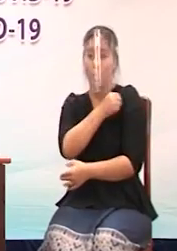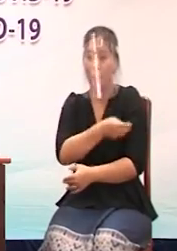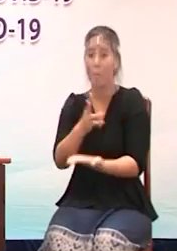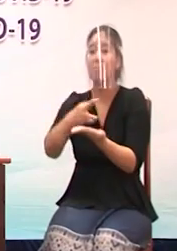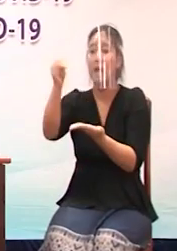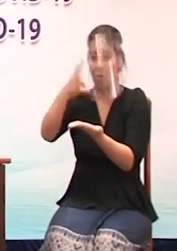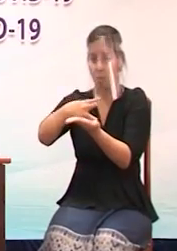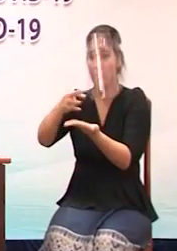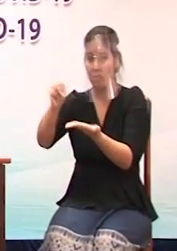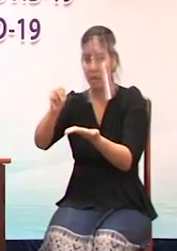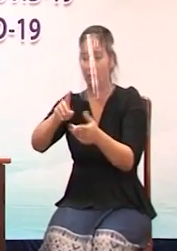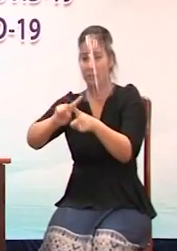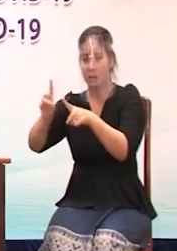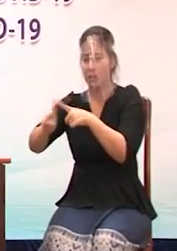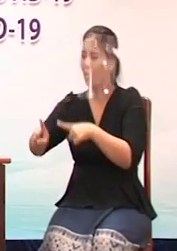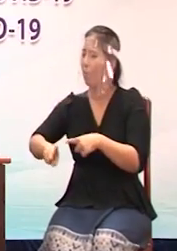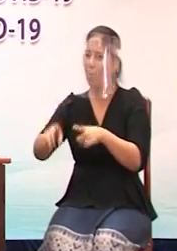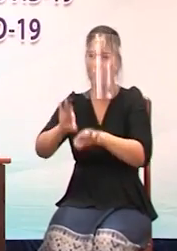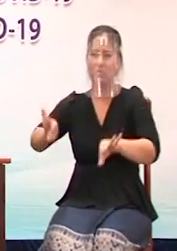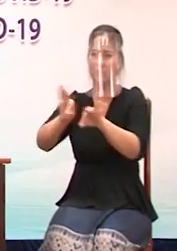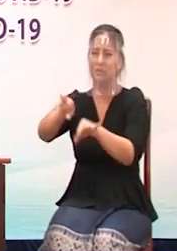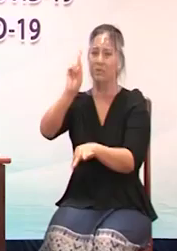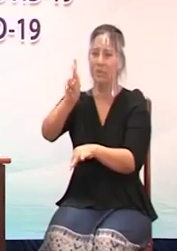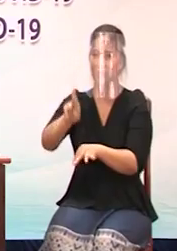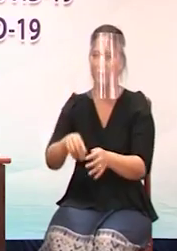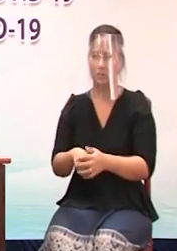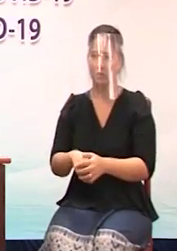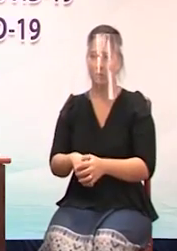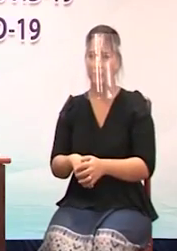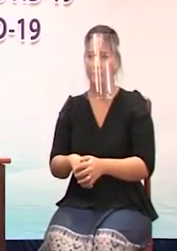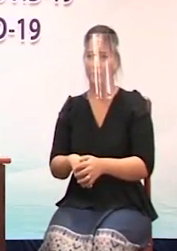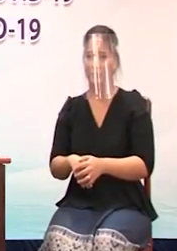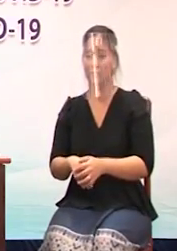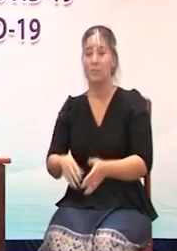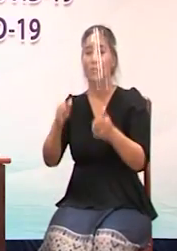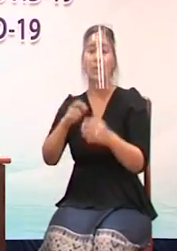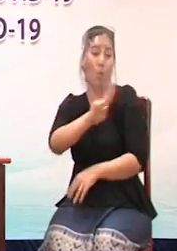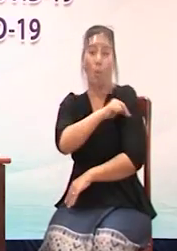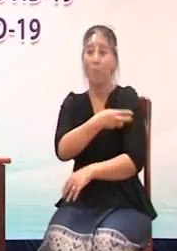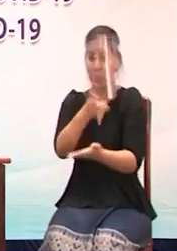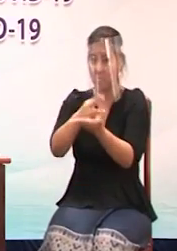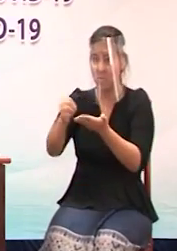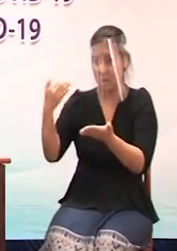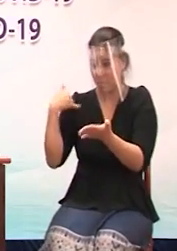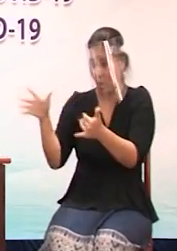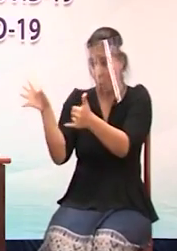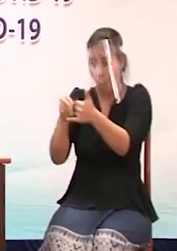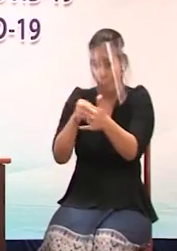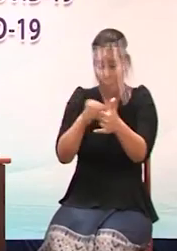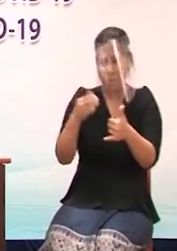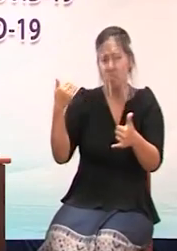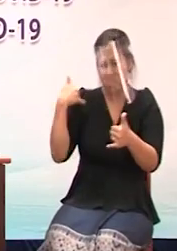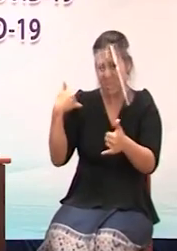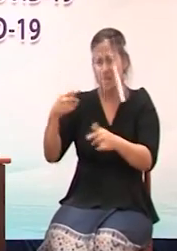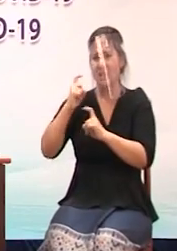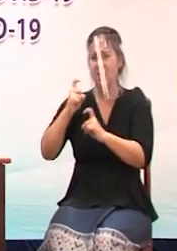พวกที่เฮาพวกที่ไปกวดหั่นนะก็แม่นกลุ่มที่มีประวัติสัมผัสอยู่สถานที่ต่างๆหรือว่าบุคคลต่างๆนี่อยากให้ไปกวดผู้ที่จะเดินทาง